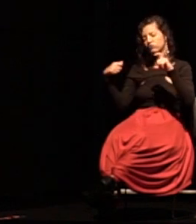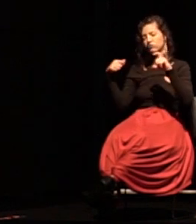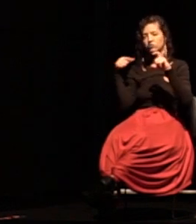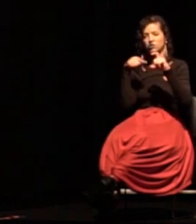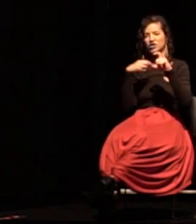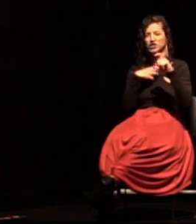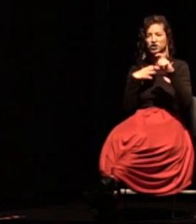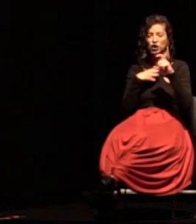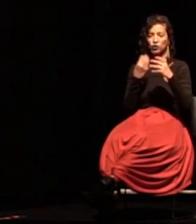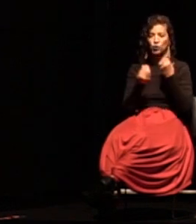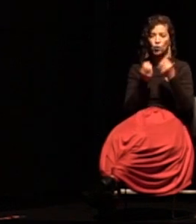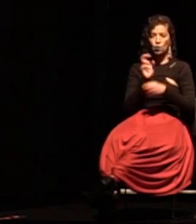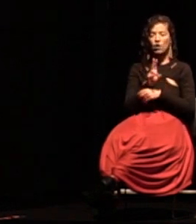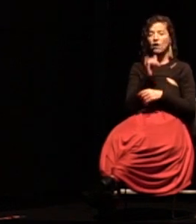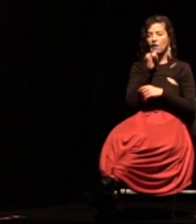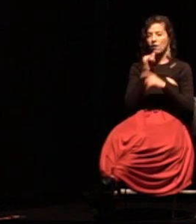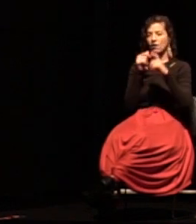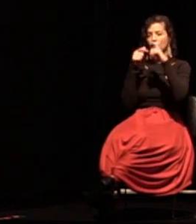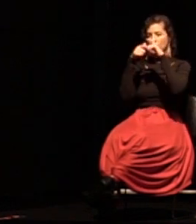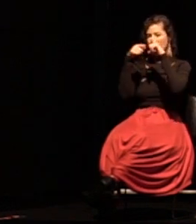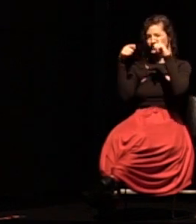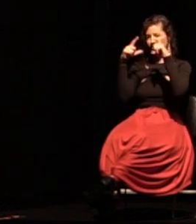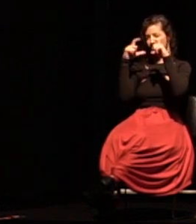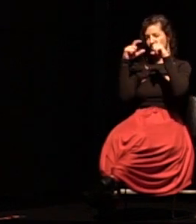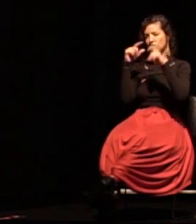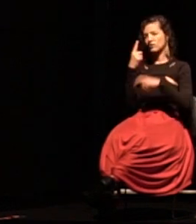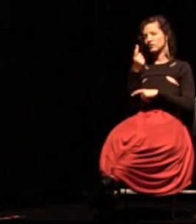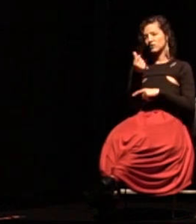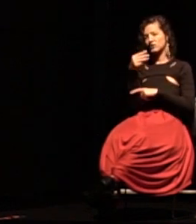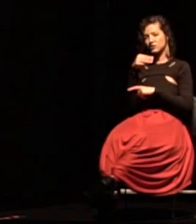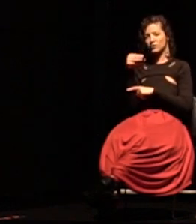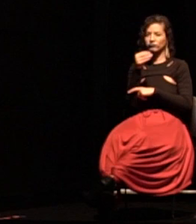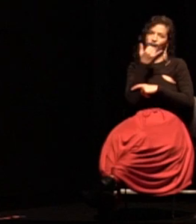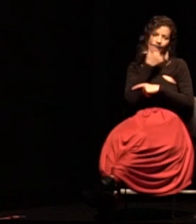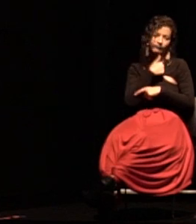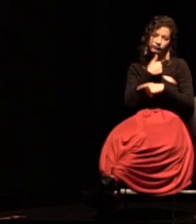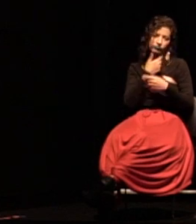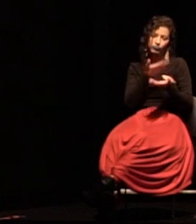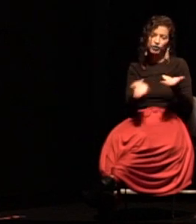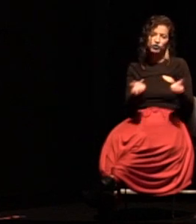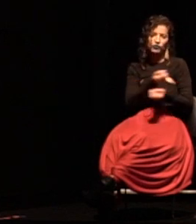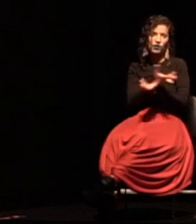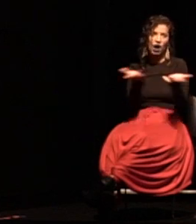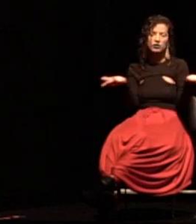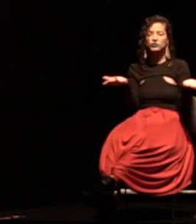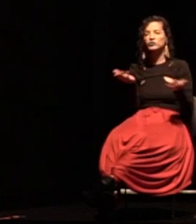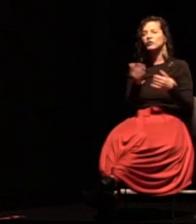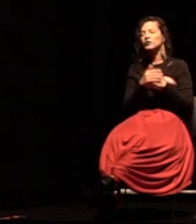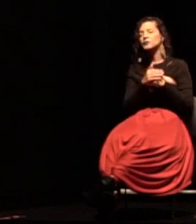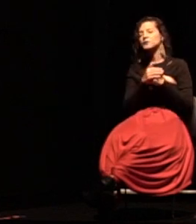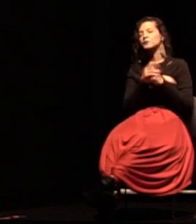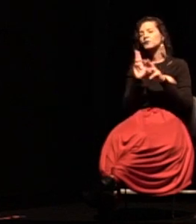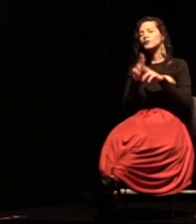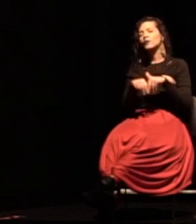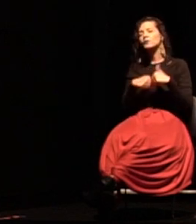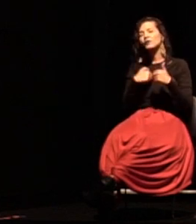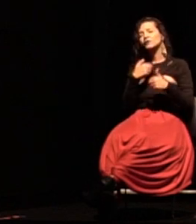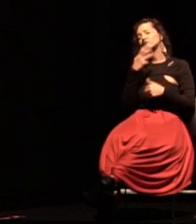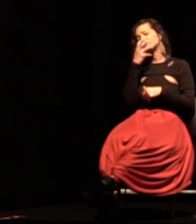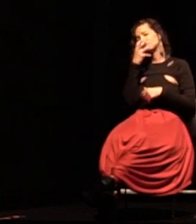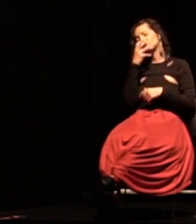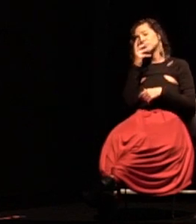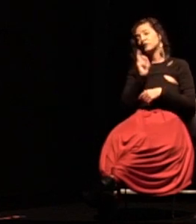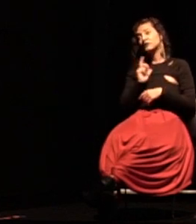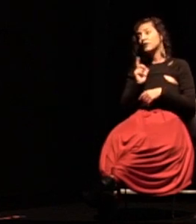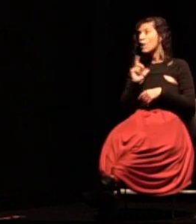determinada maneira, o filme 16mm, que obviamente eu perdi, porque perdi mil coisas, por isso acho, inclusive, admirável que